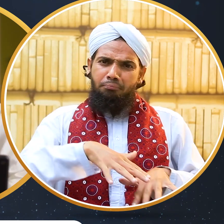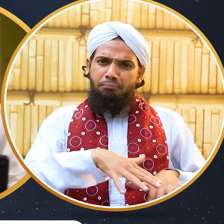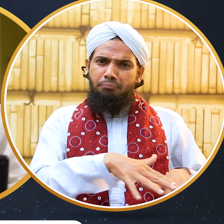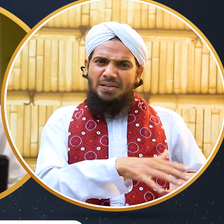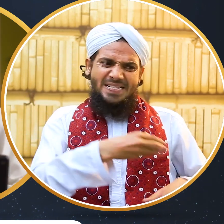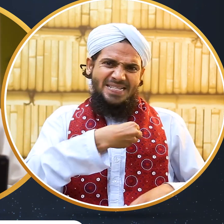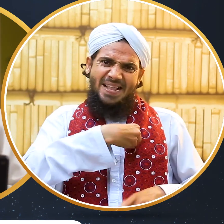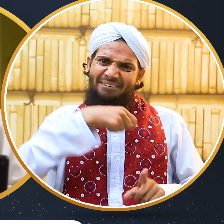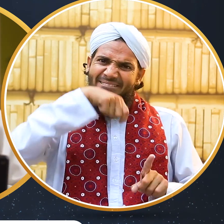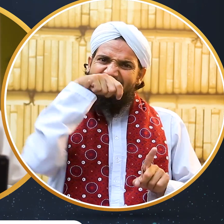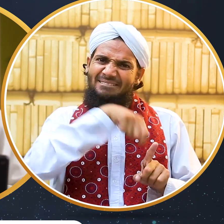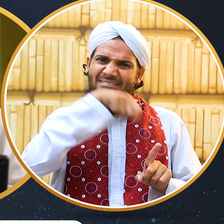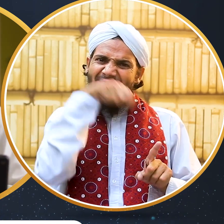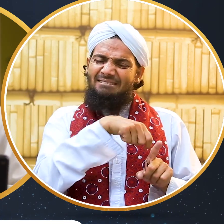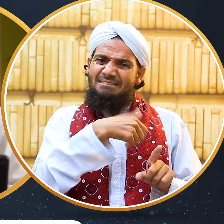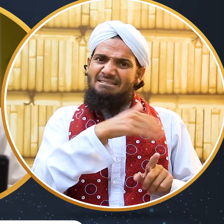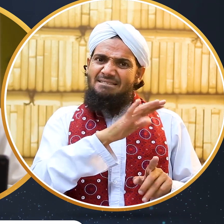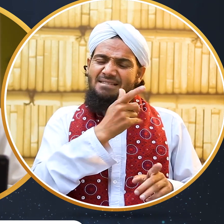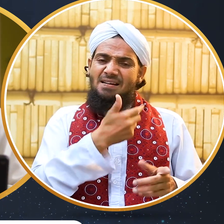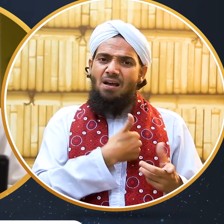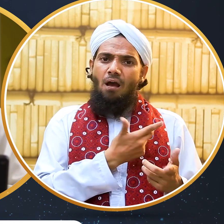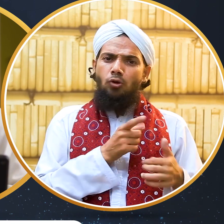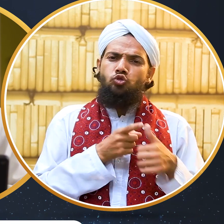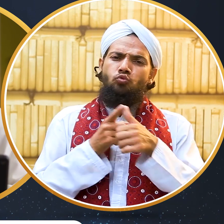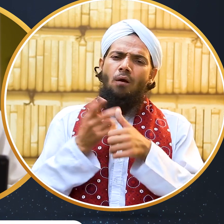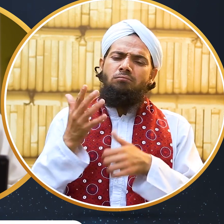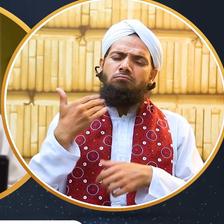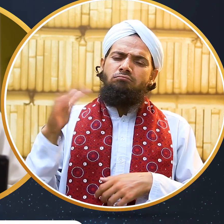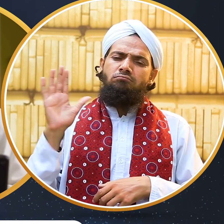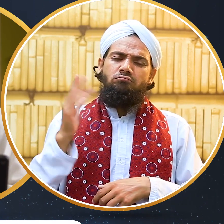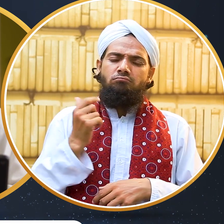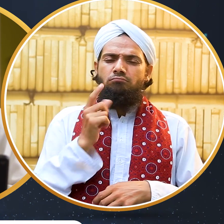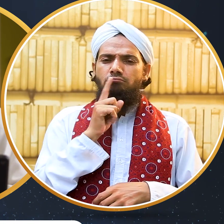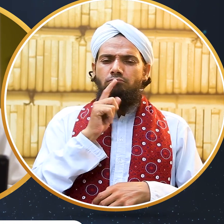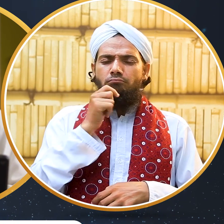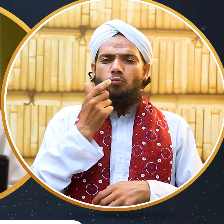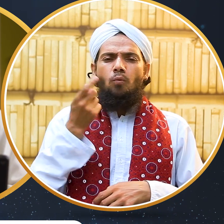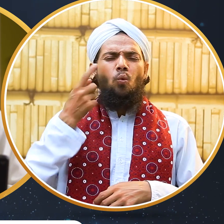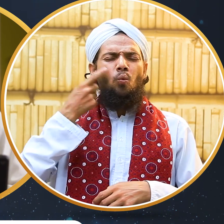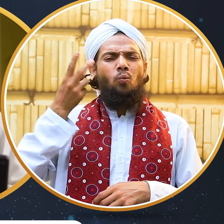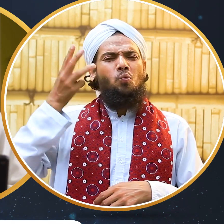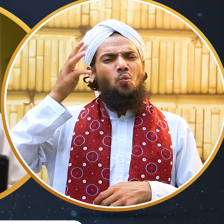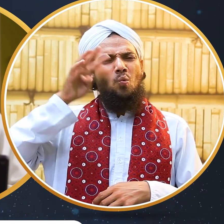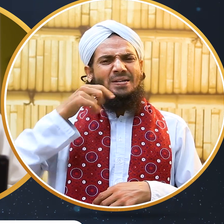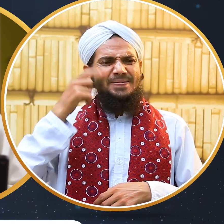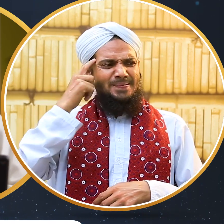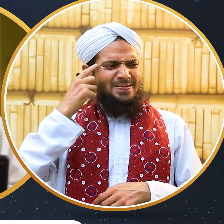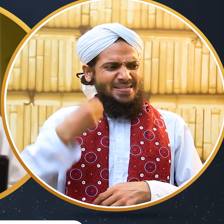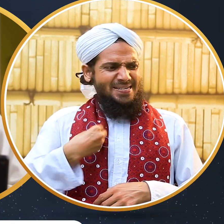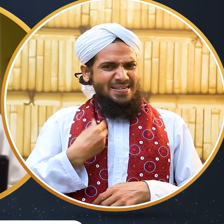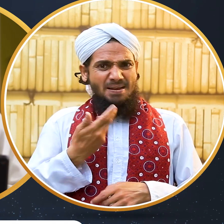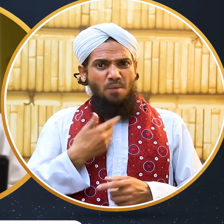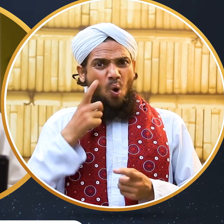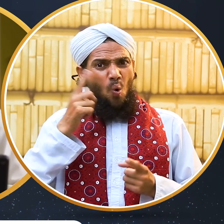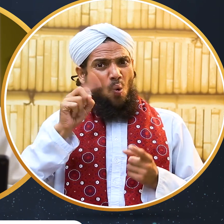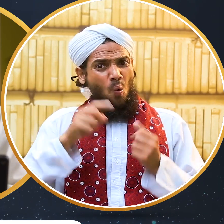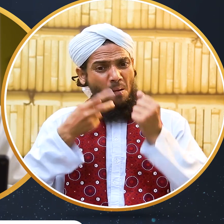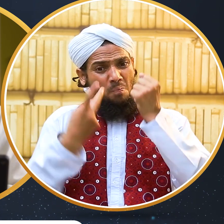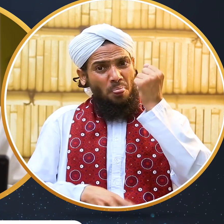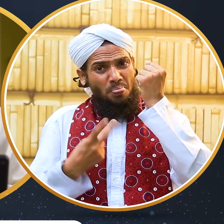سمجھے ایریٹیٹ کرنے کے لیے آپ کو تکلیف پہنچانے کے لیے آپ کوئی جواب نہ دیتے تھے کچھ دنوں کے بعد اس پڑوسی سے رہا نہیں گیا کہ یہ کمال کی بات ہے